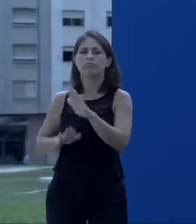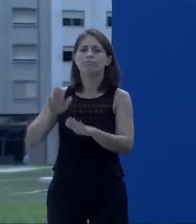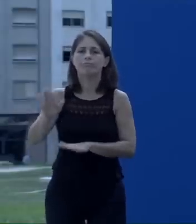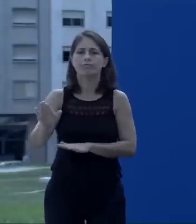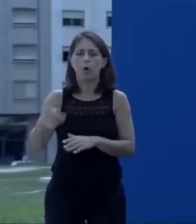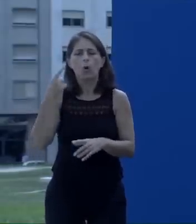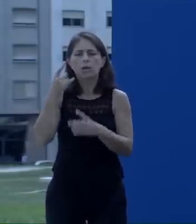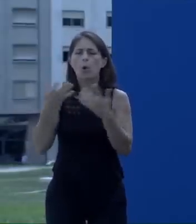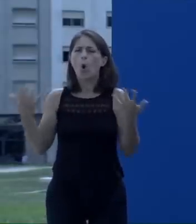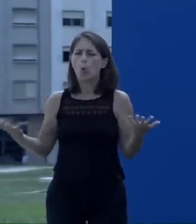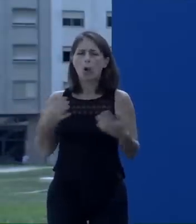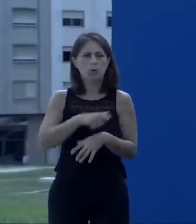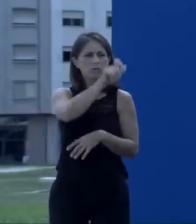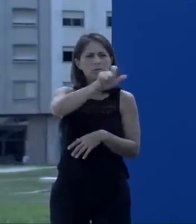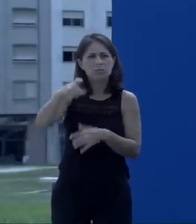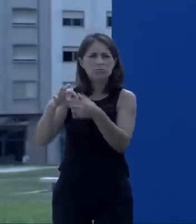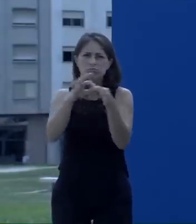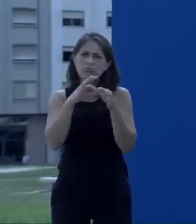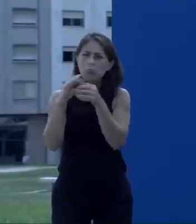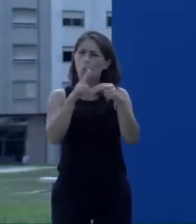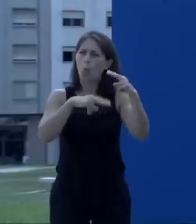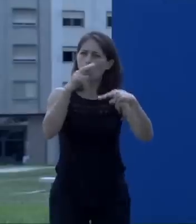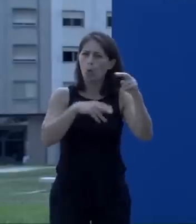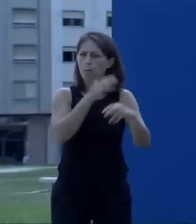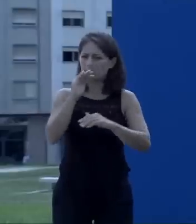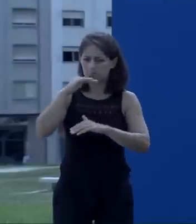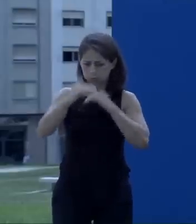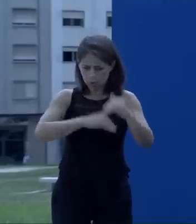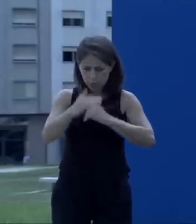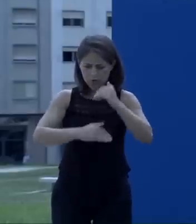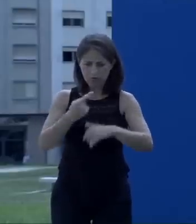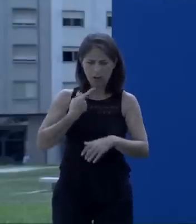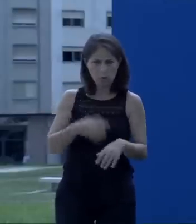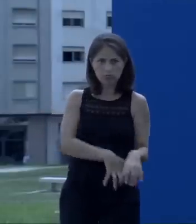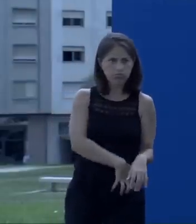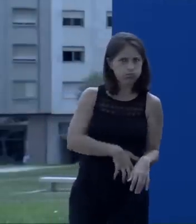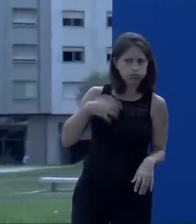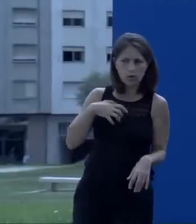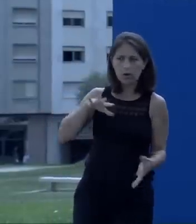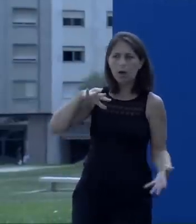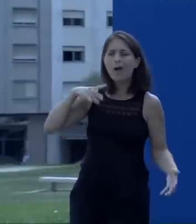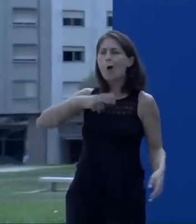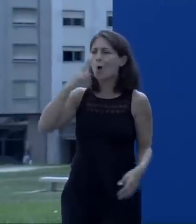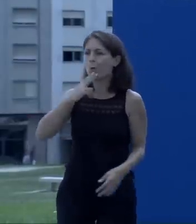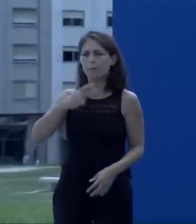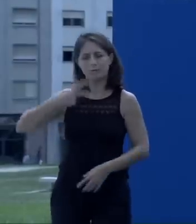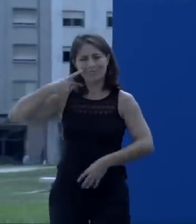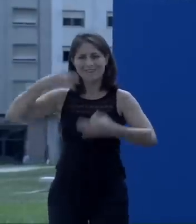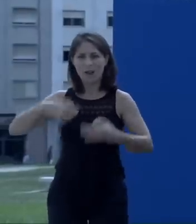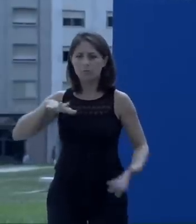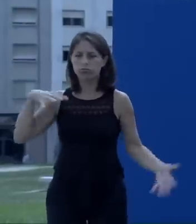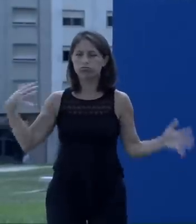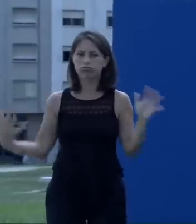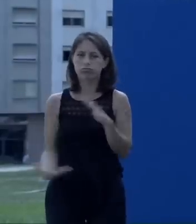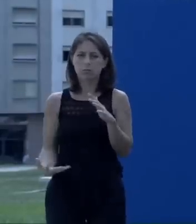construcción da unidade popular, na construcción dun proceso que pasa de indignación ao verdadeiro compromiso con o noso país. Para mí